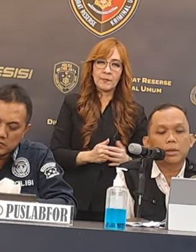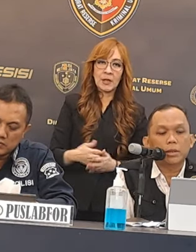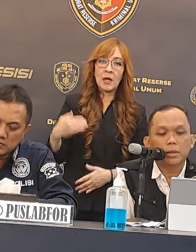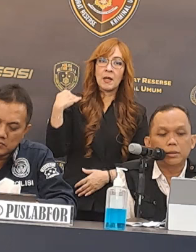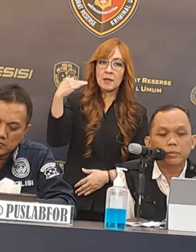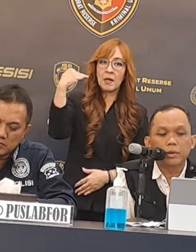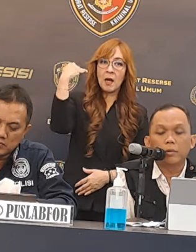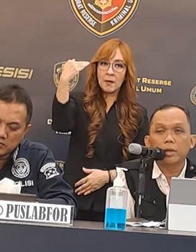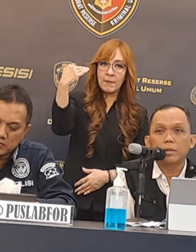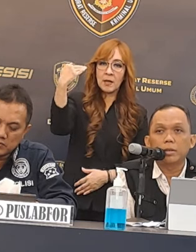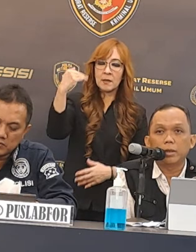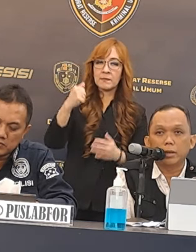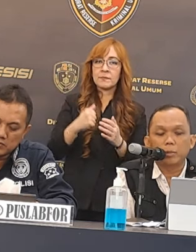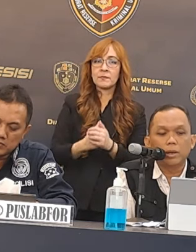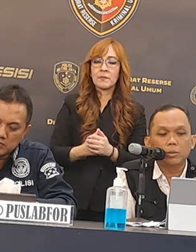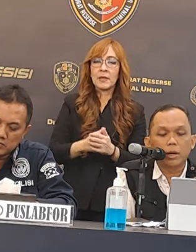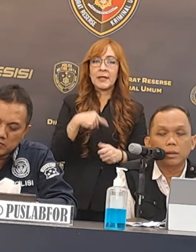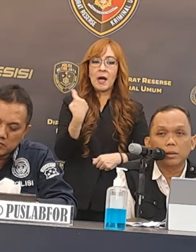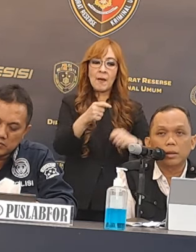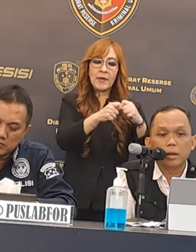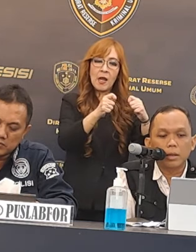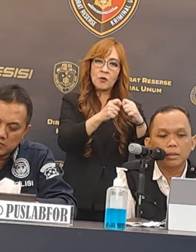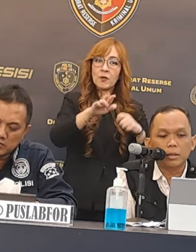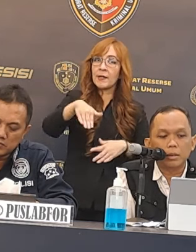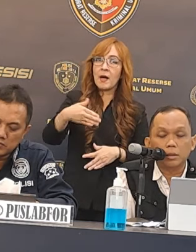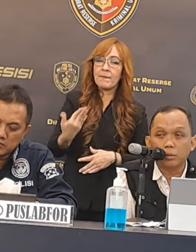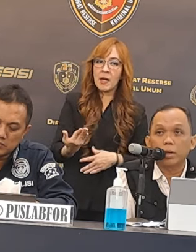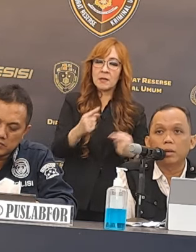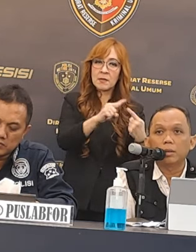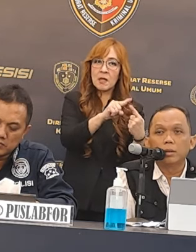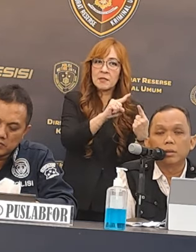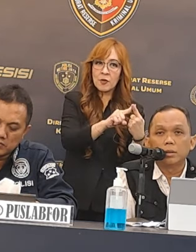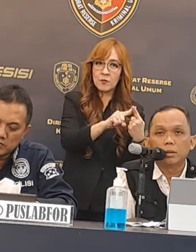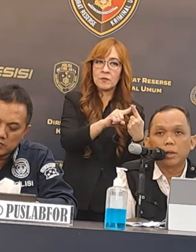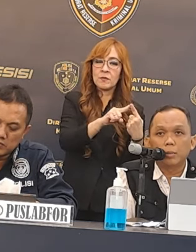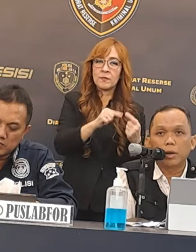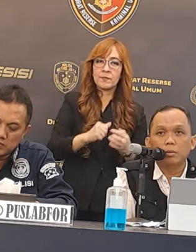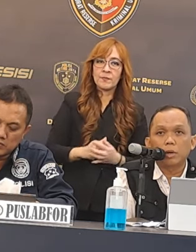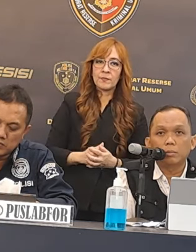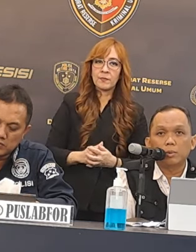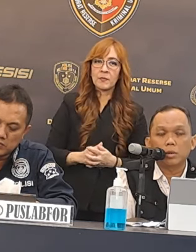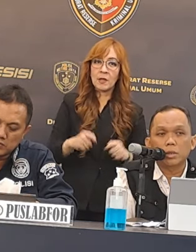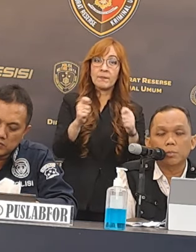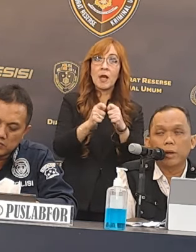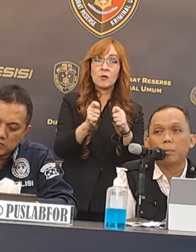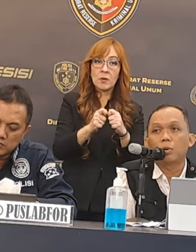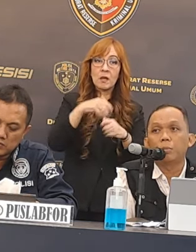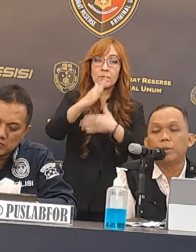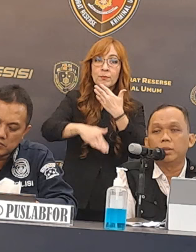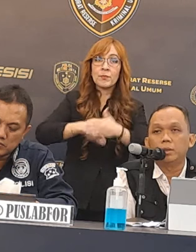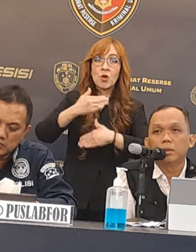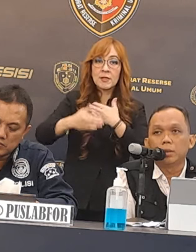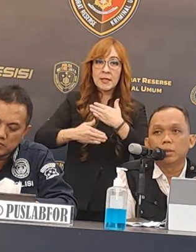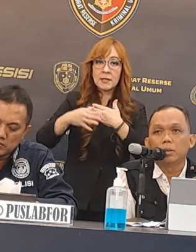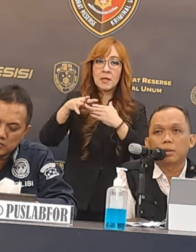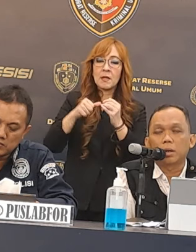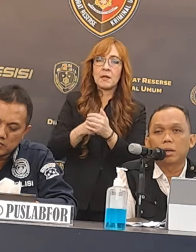Tahapan riksa dan analisa video forensik yang kami lakukan adalah salah satunya adalah melakukan proses backup